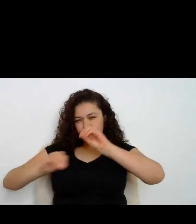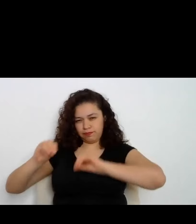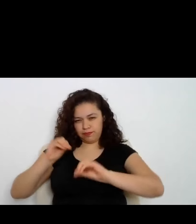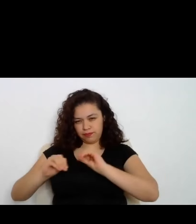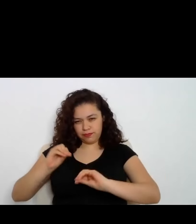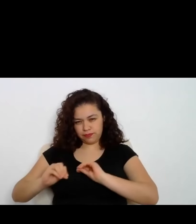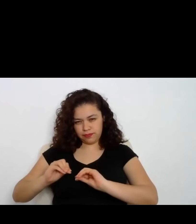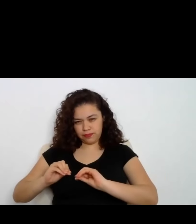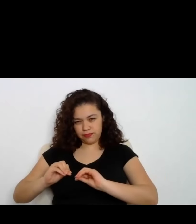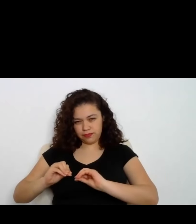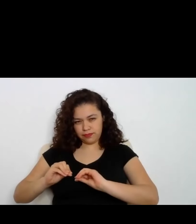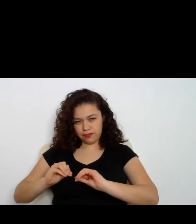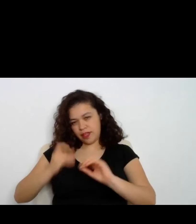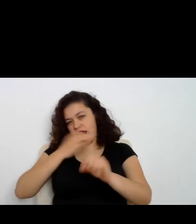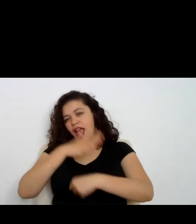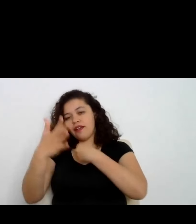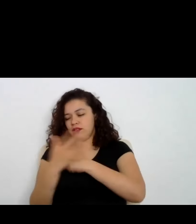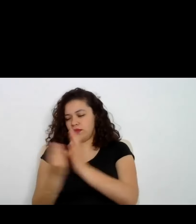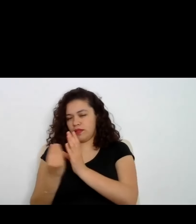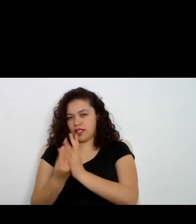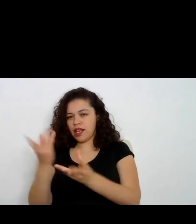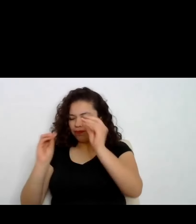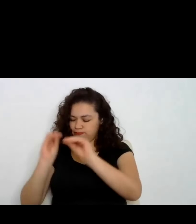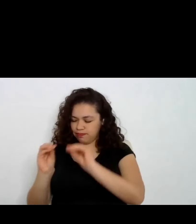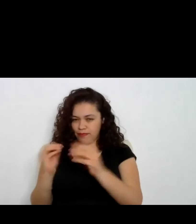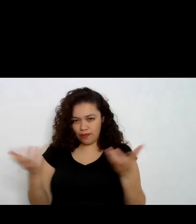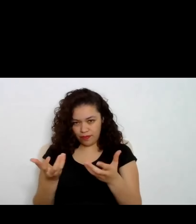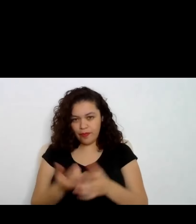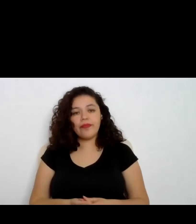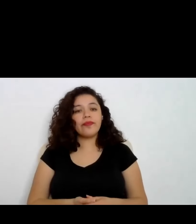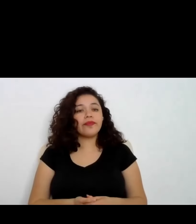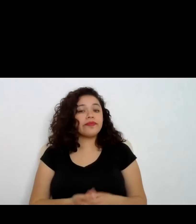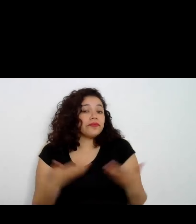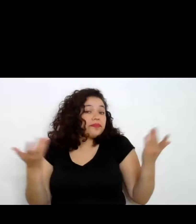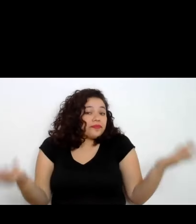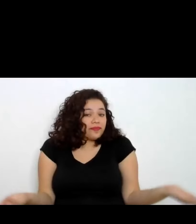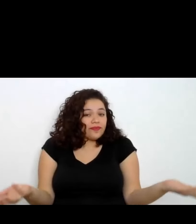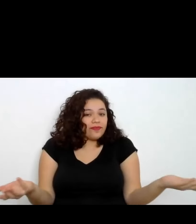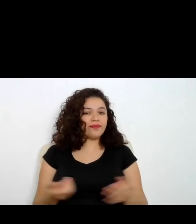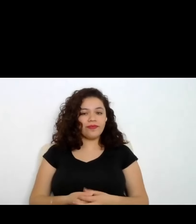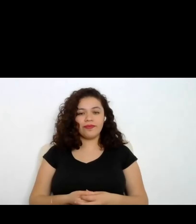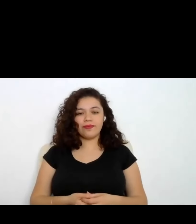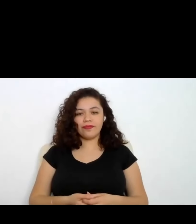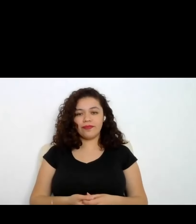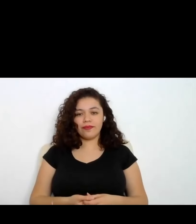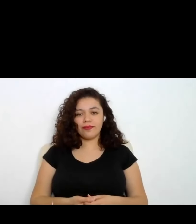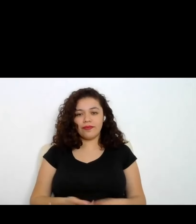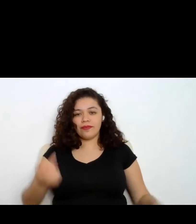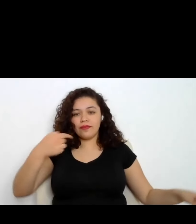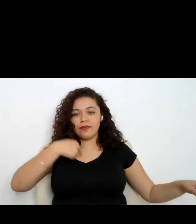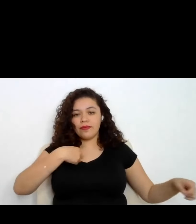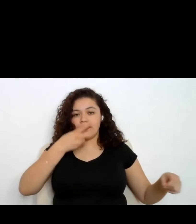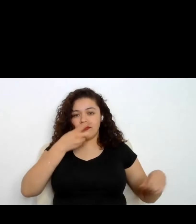los avisos de privacidad. Bueno, pues les voy a dar un poquito